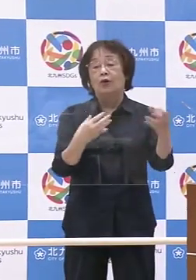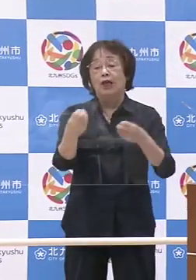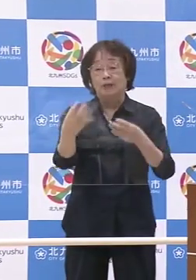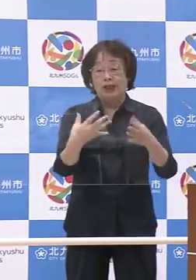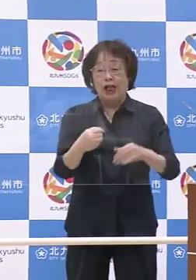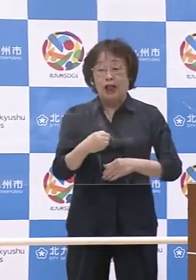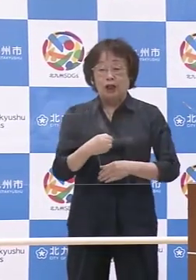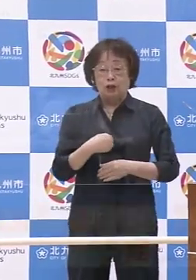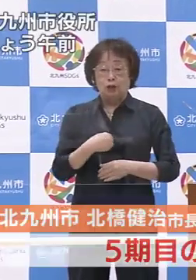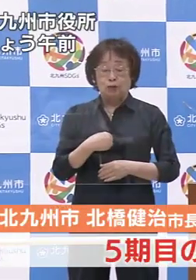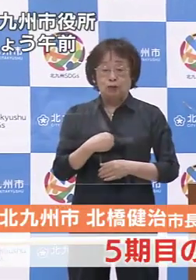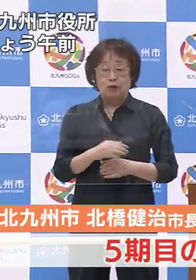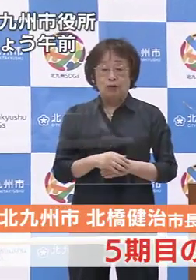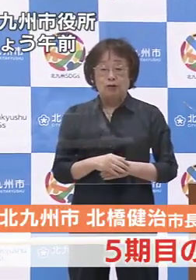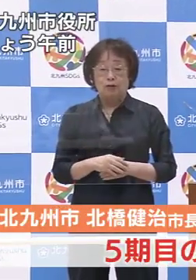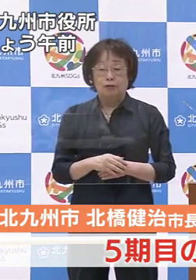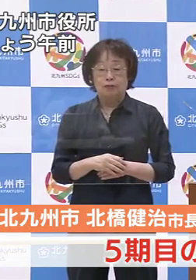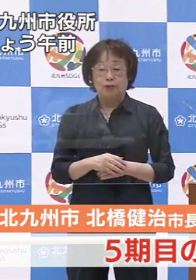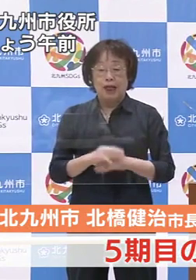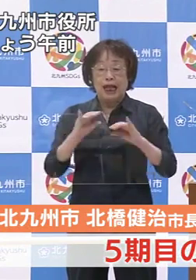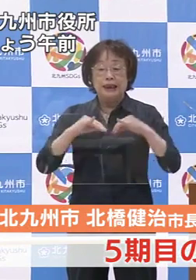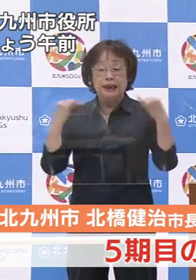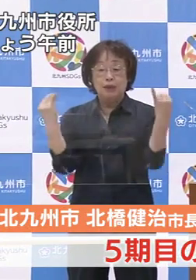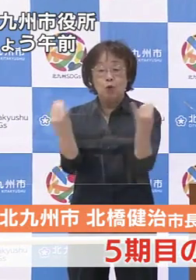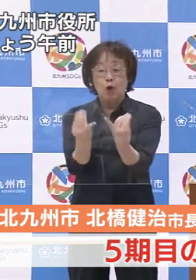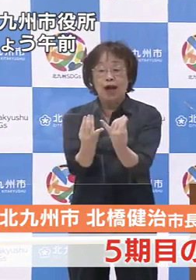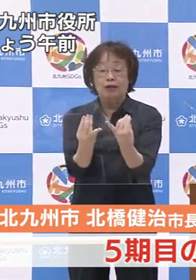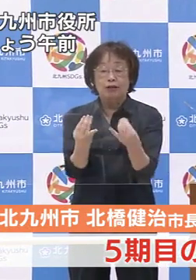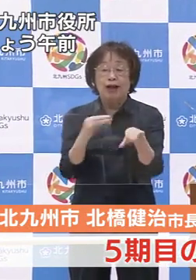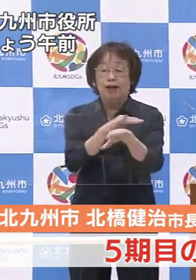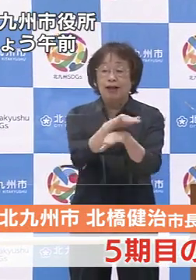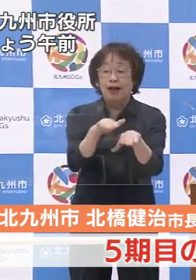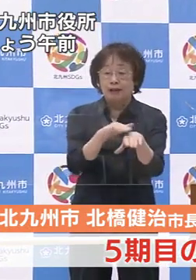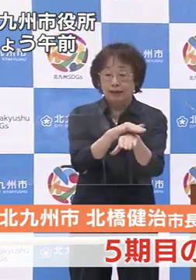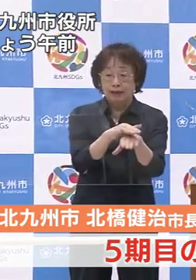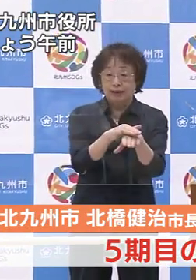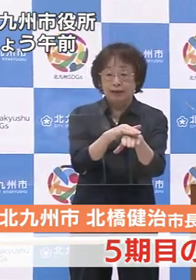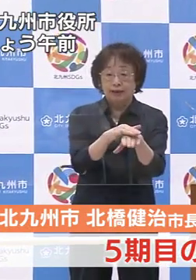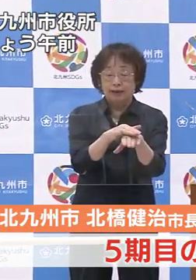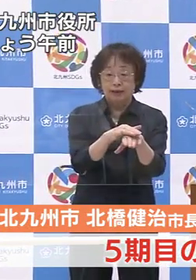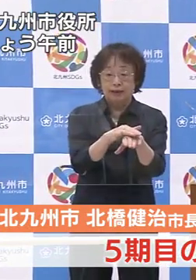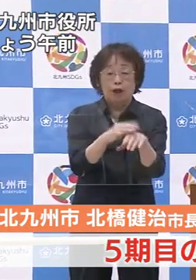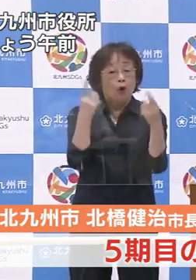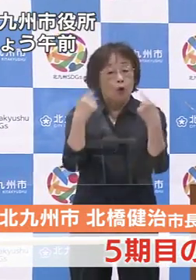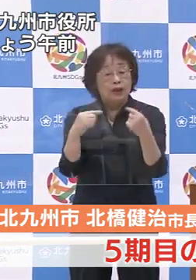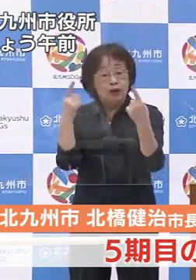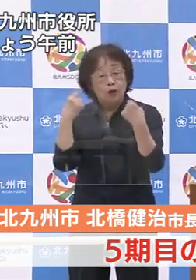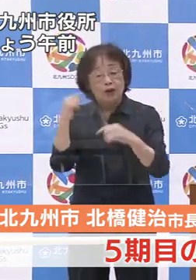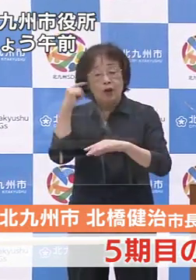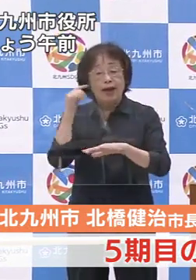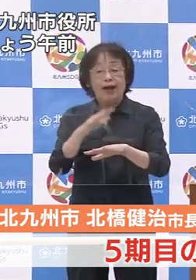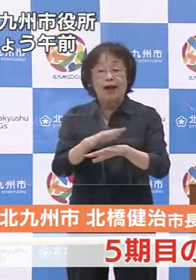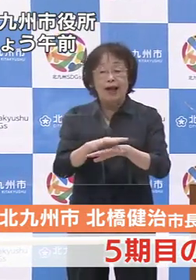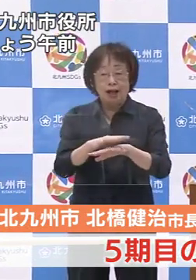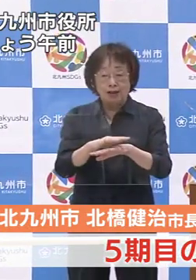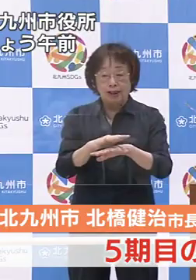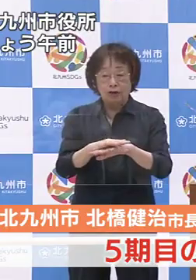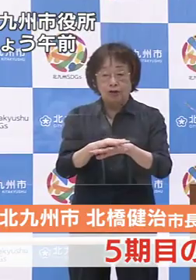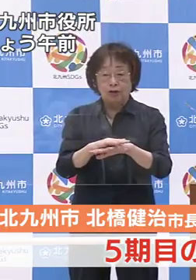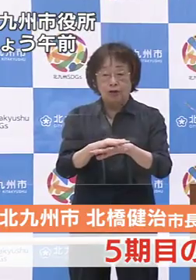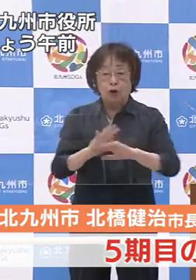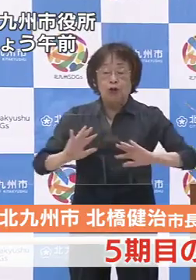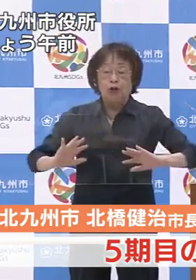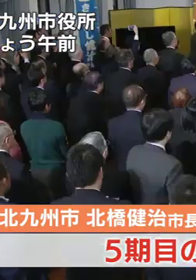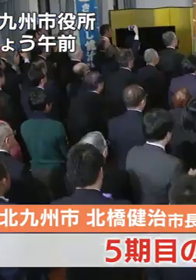行われる北九州市長選挙についてきた足主張はきょうの定例会見でこのように述べ5期目の出馬に含み